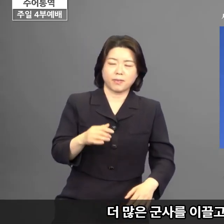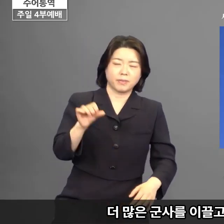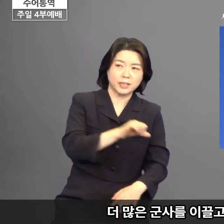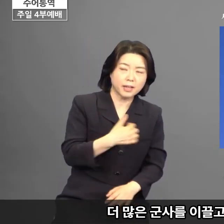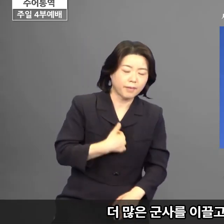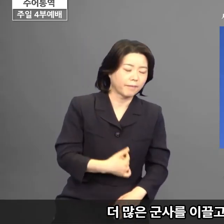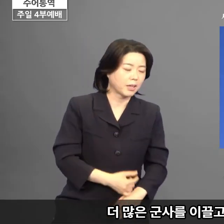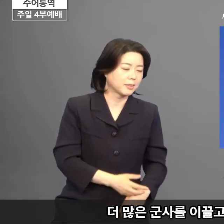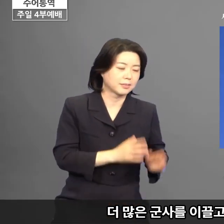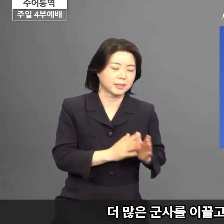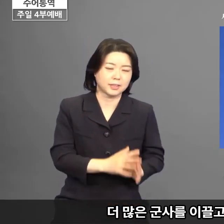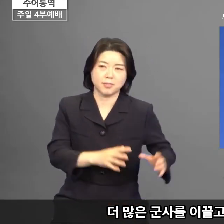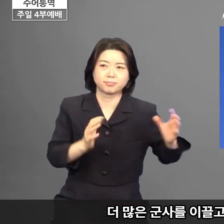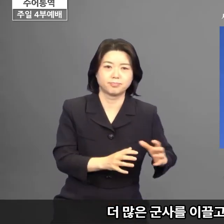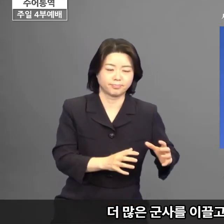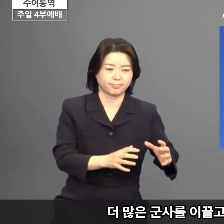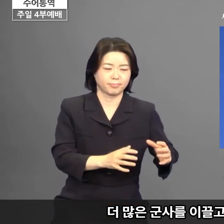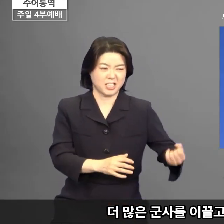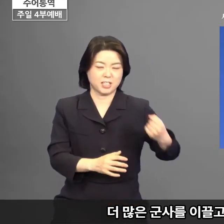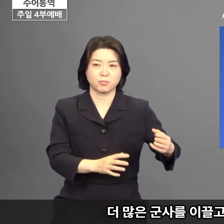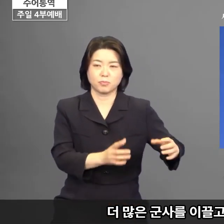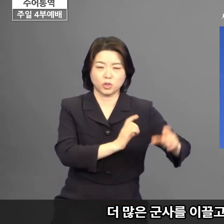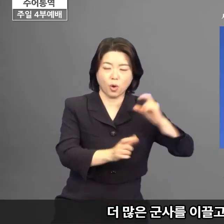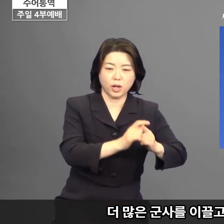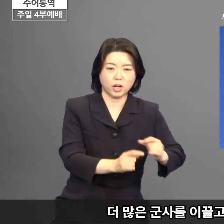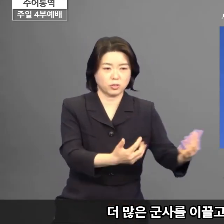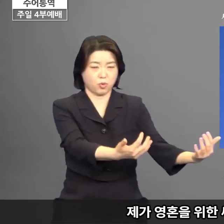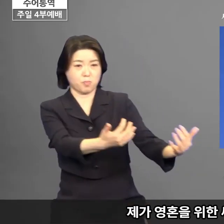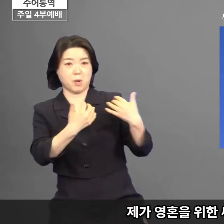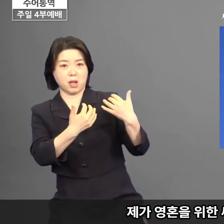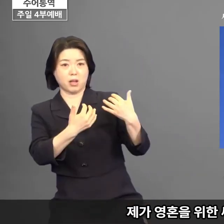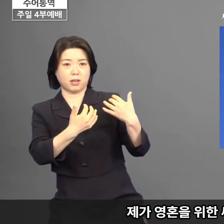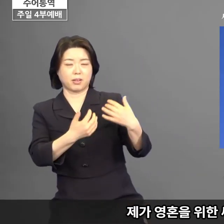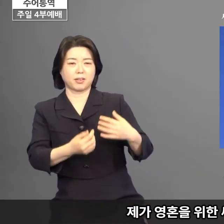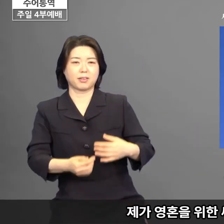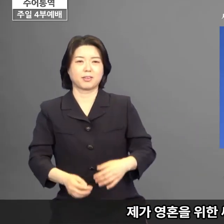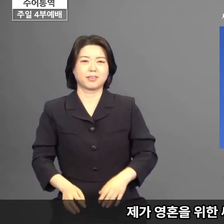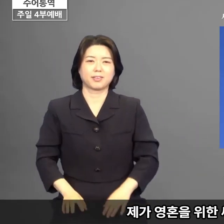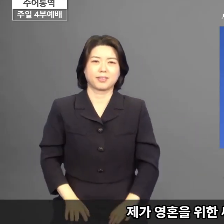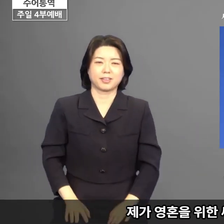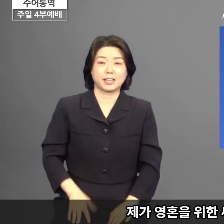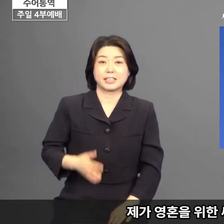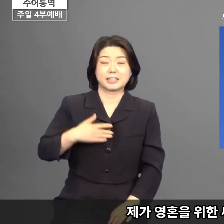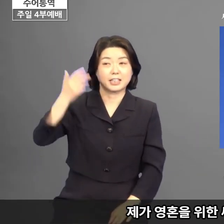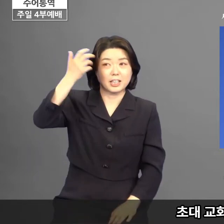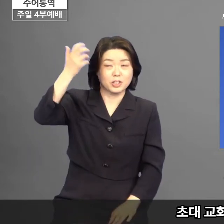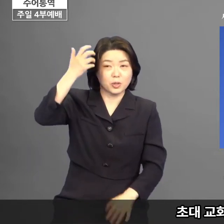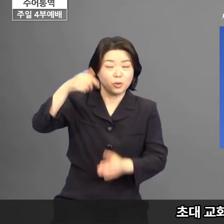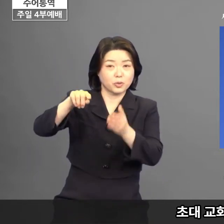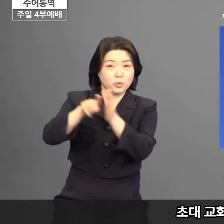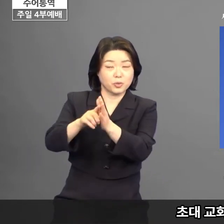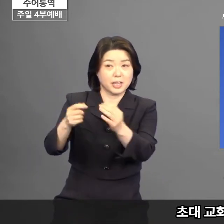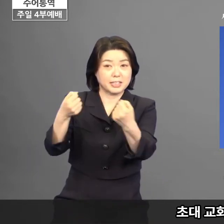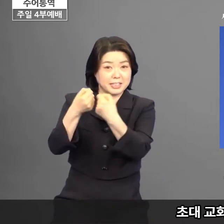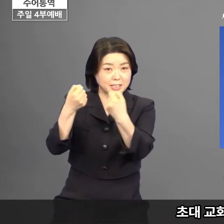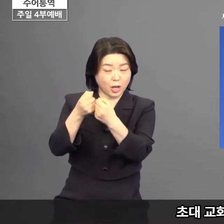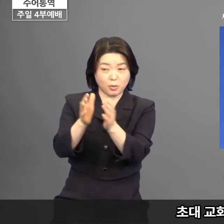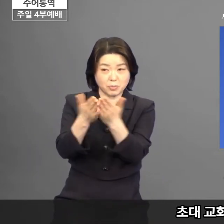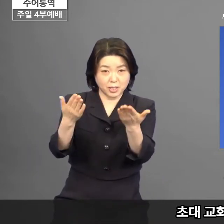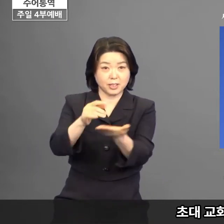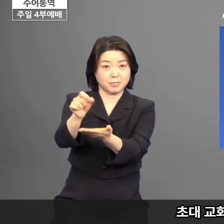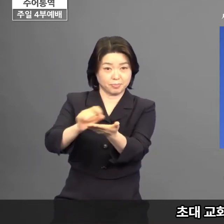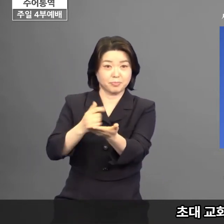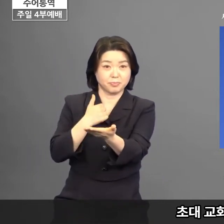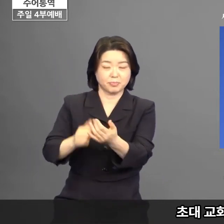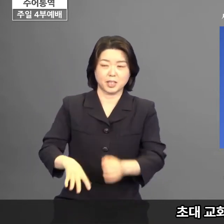많은 군사를 이끌고 쳐들어온다는 겁니다. 제가 영혼을 위한 싸움에서 썼습니다. 초대